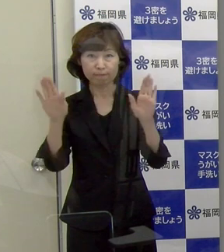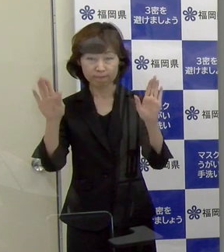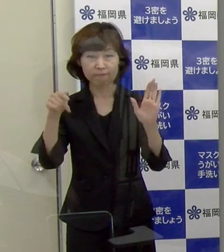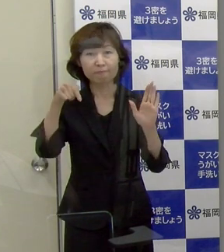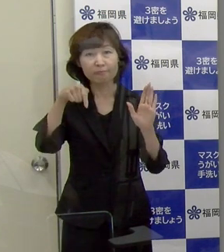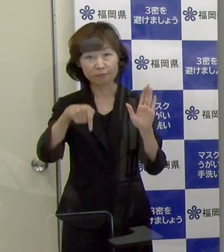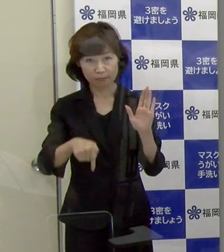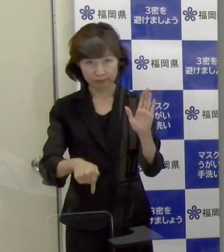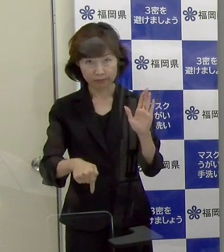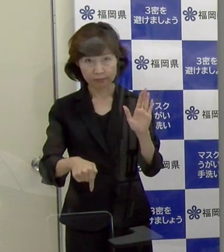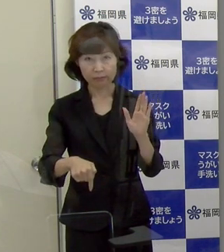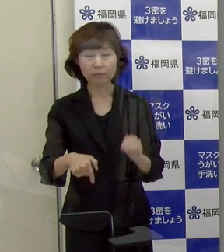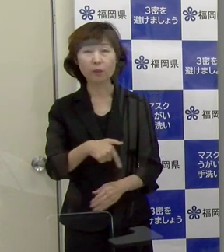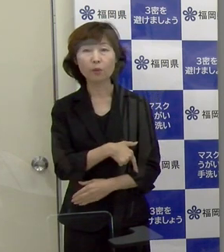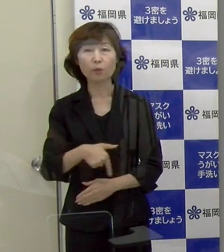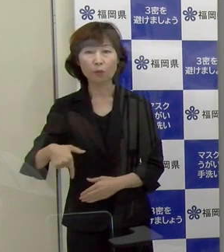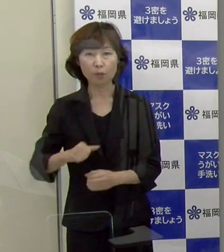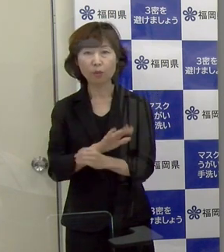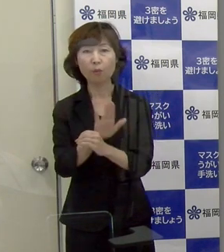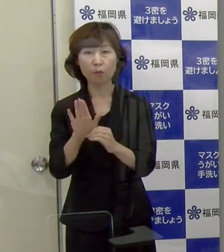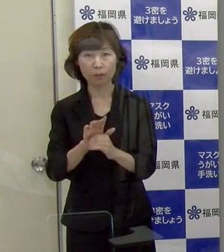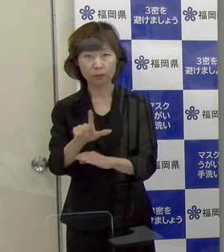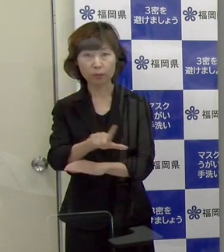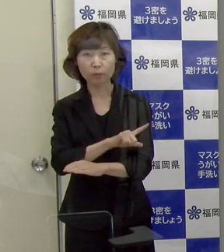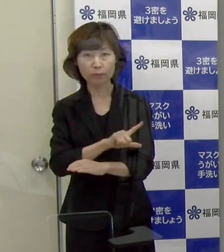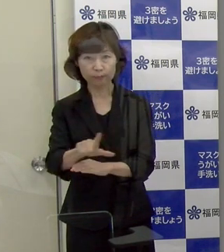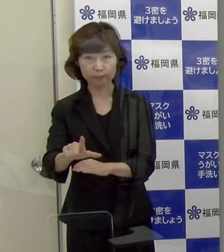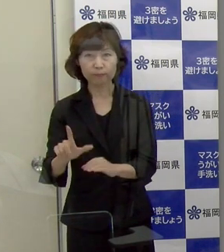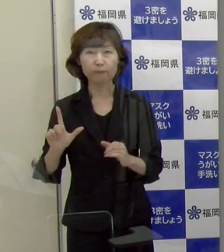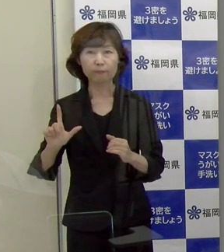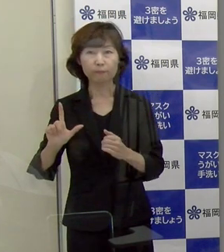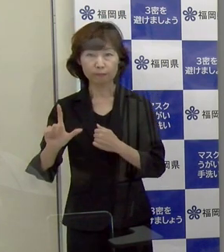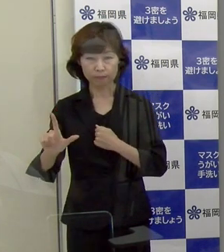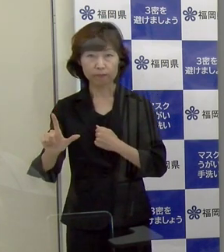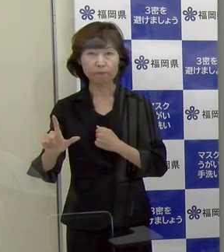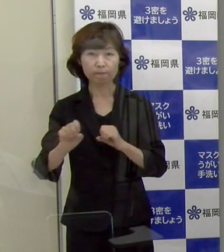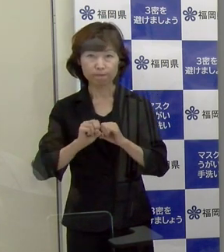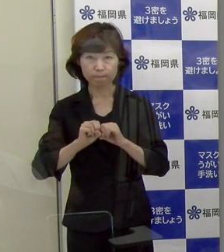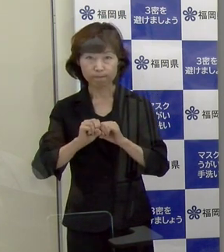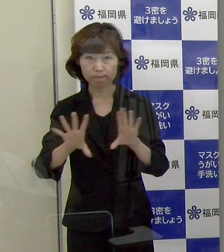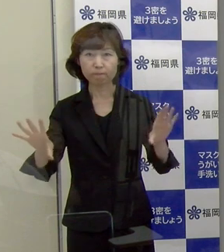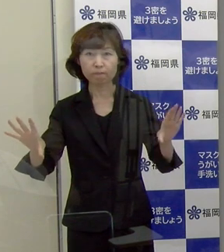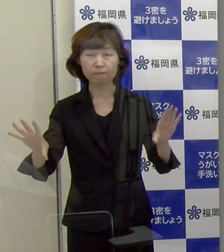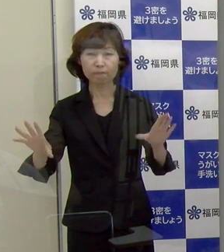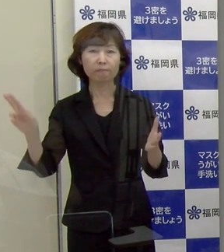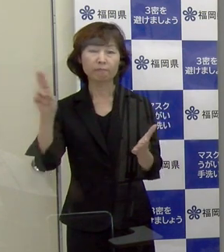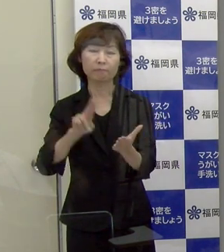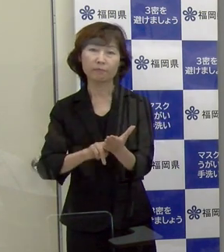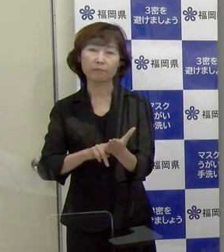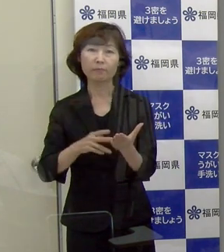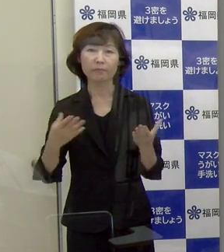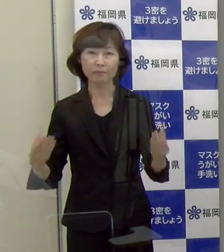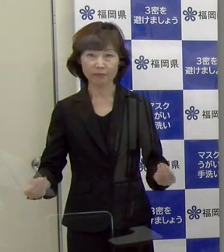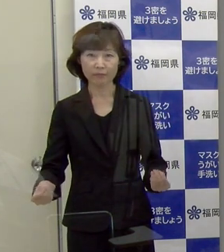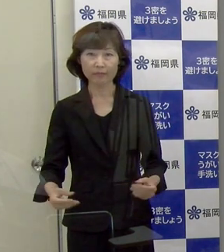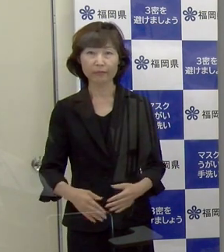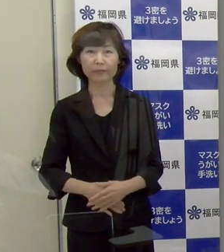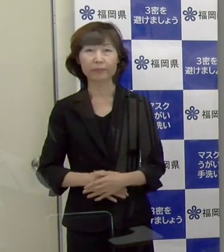て福岡コロナ特別警報の発動を決定いたしました